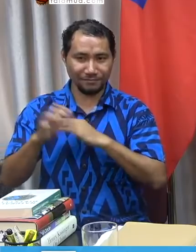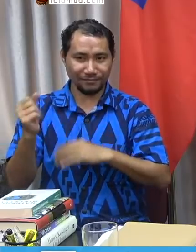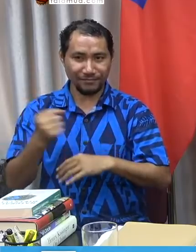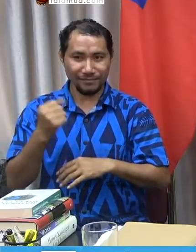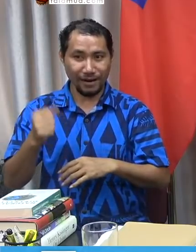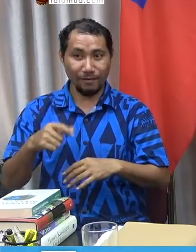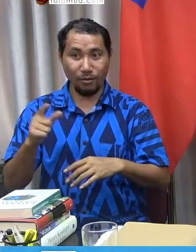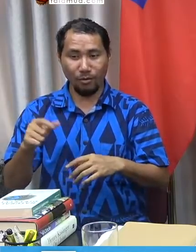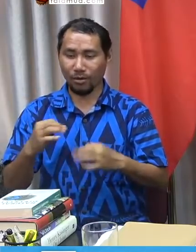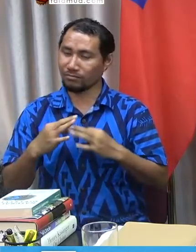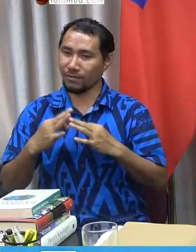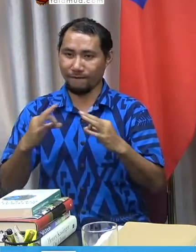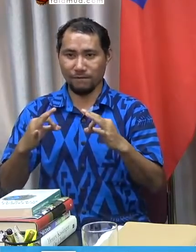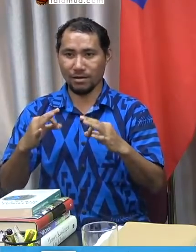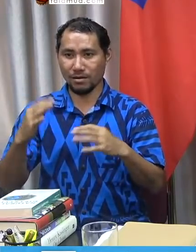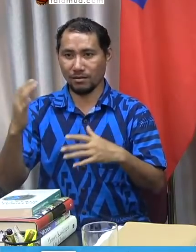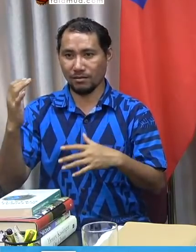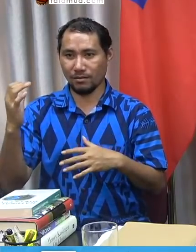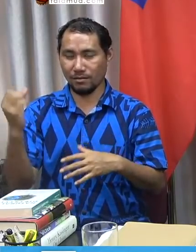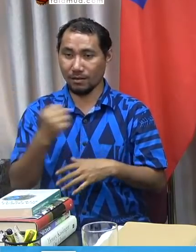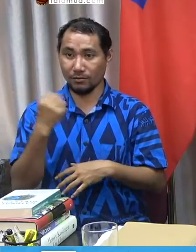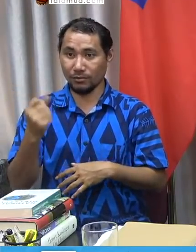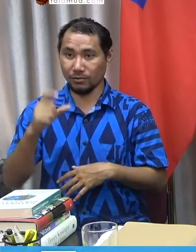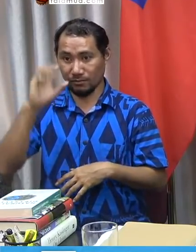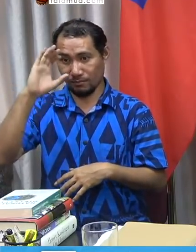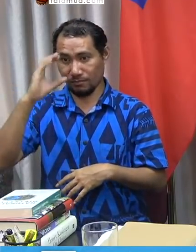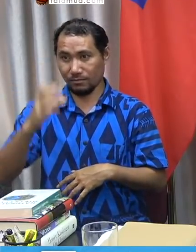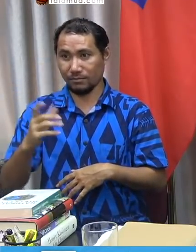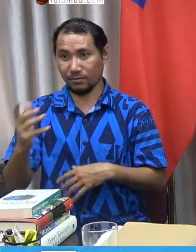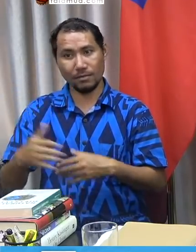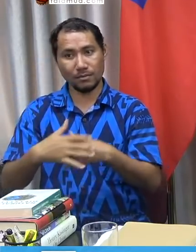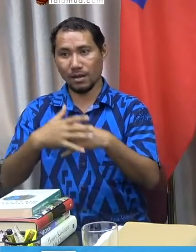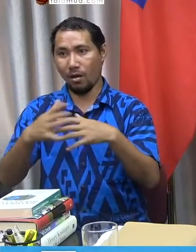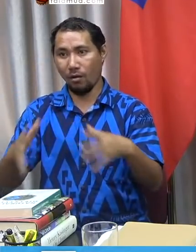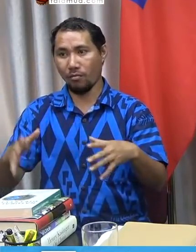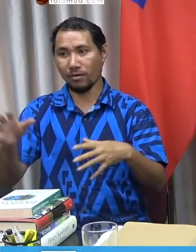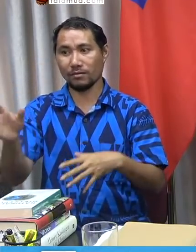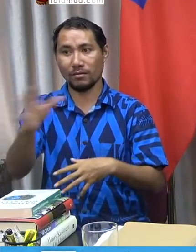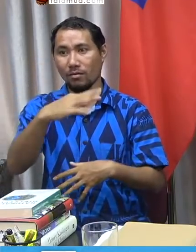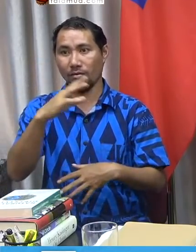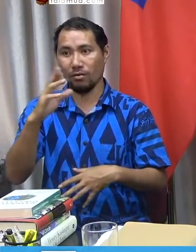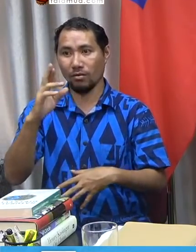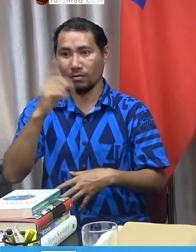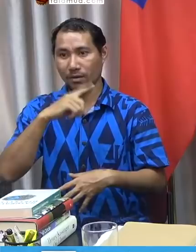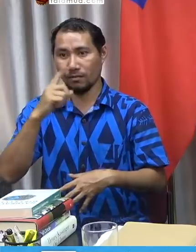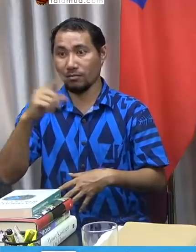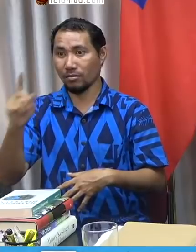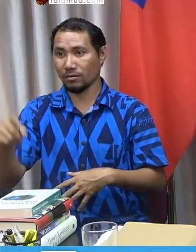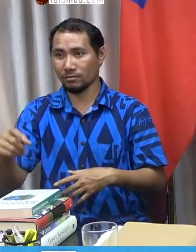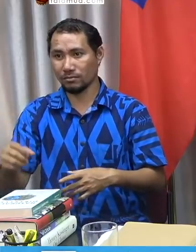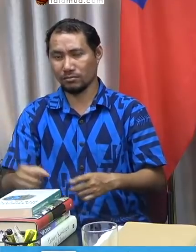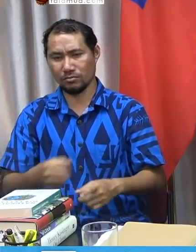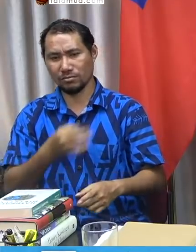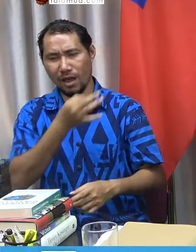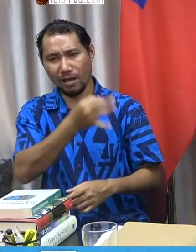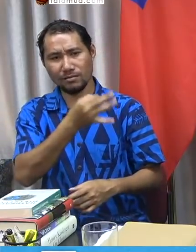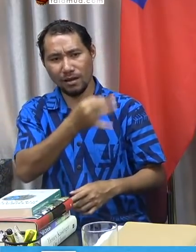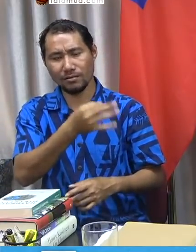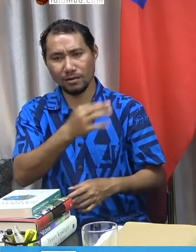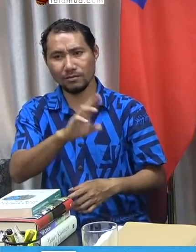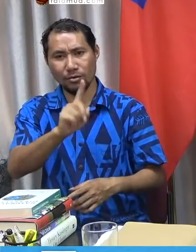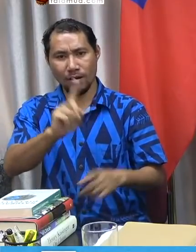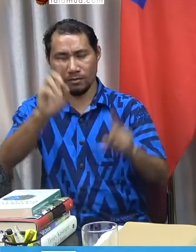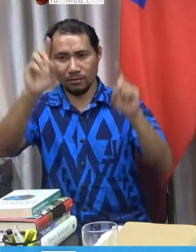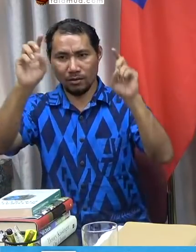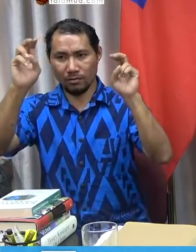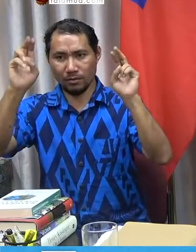atunu sauloto. Na e te tala foi le utofa senga e tutu I e pei I mata upu voile. Ale tali mai